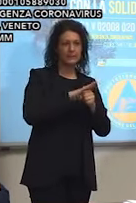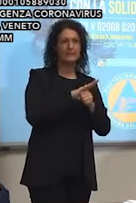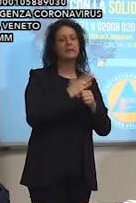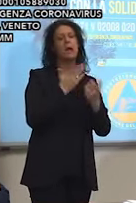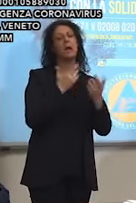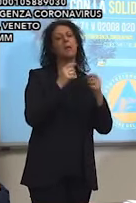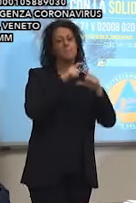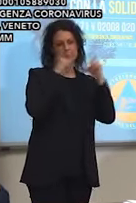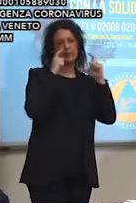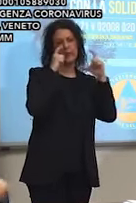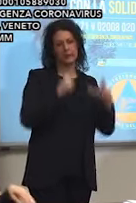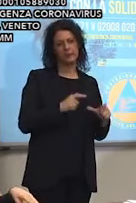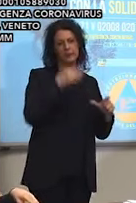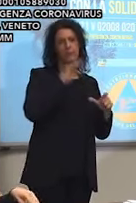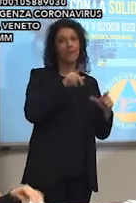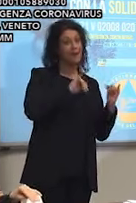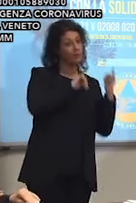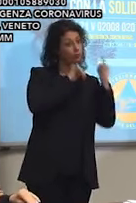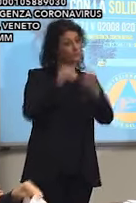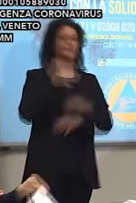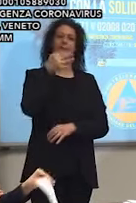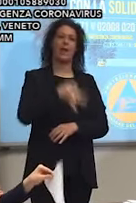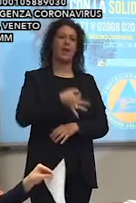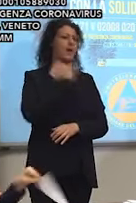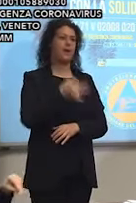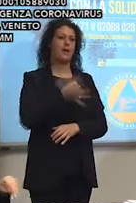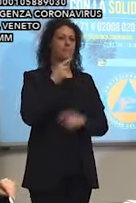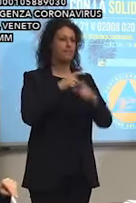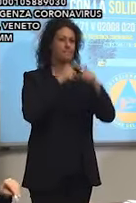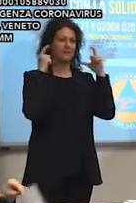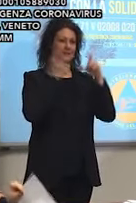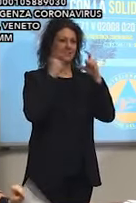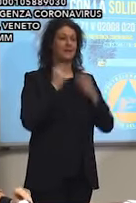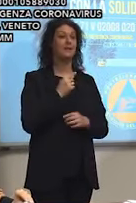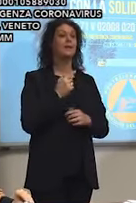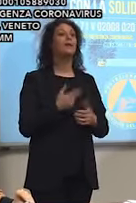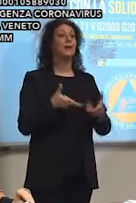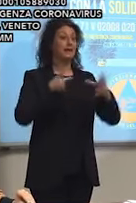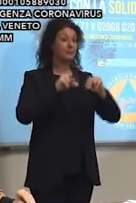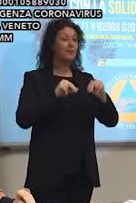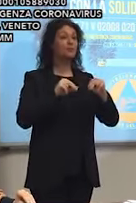uscite vanno sempre accompagnate dalla mascherina. Ripeto, le uscite vanno sempre